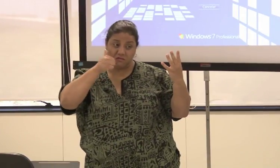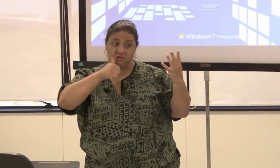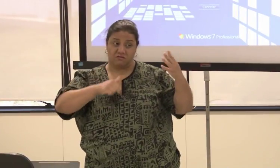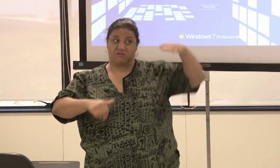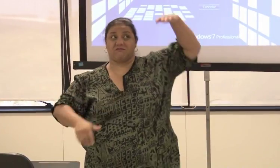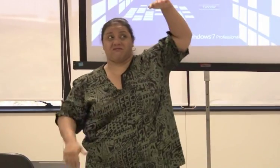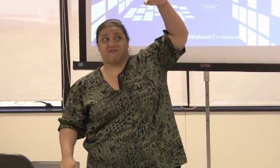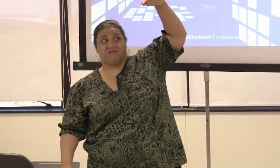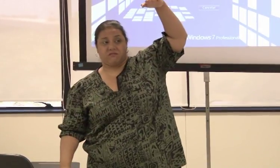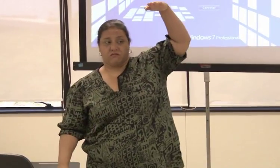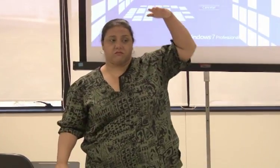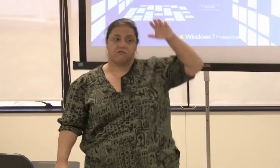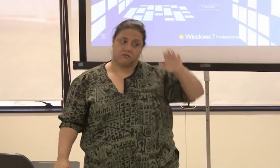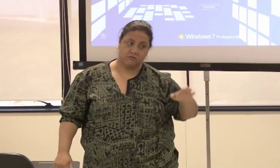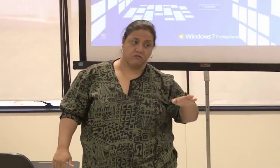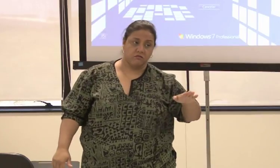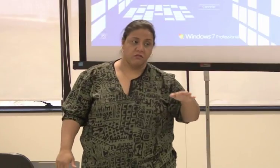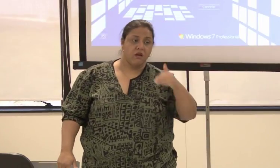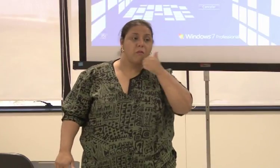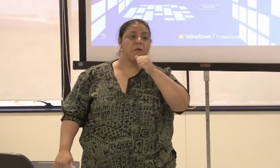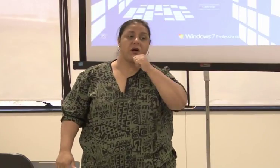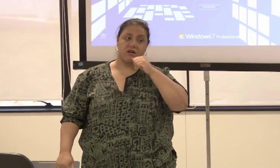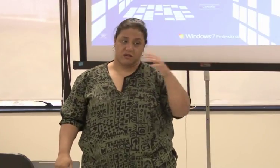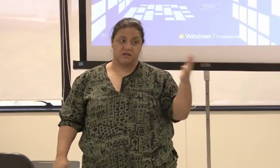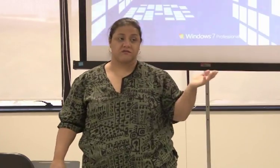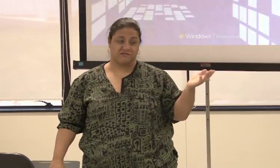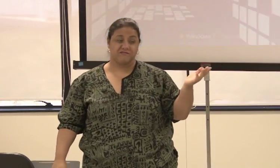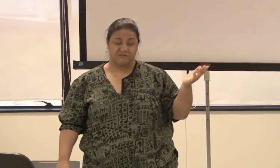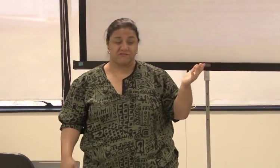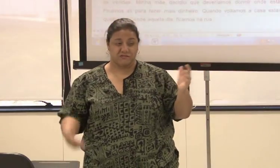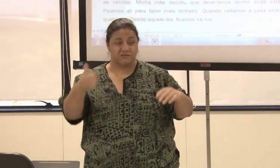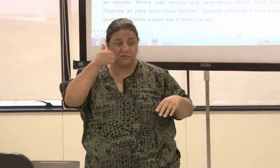A gente ia fazer uma criança, mas eu esqueci de botar assim.